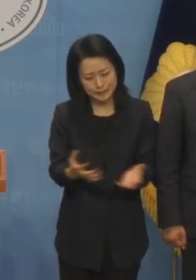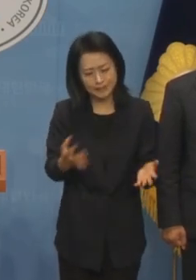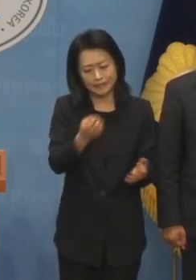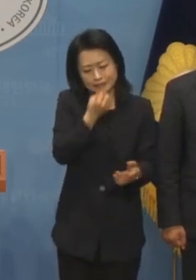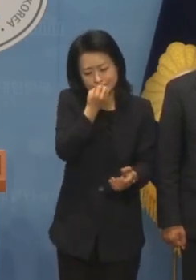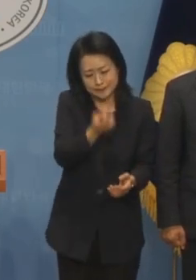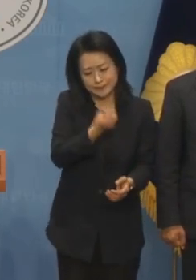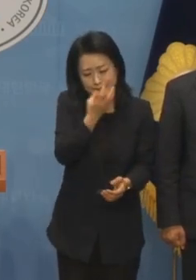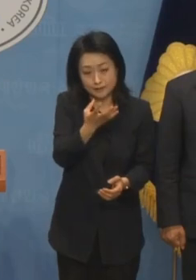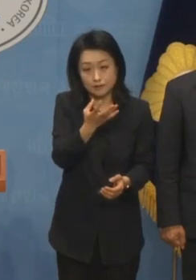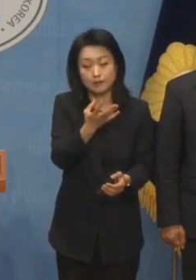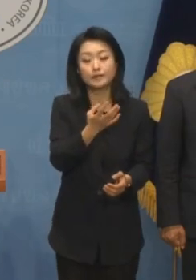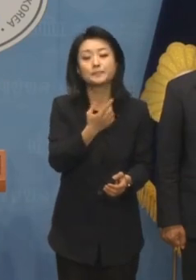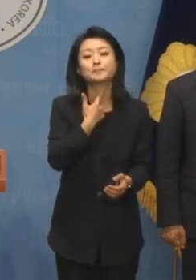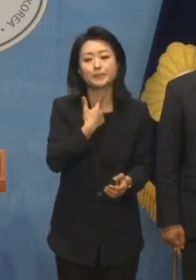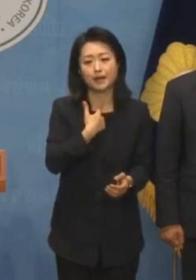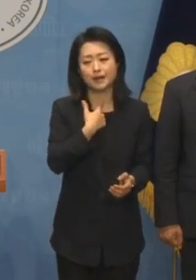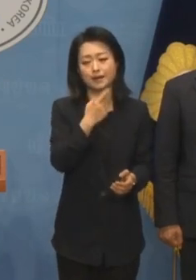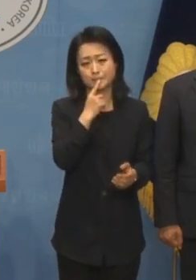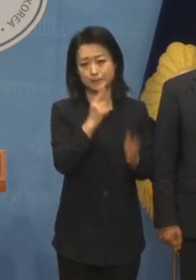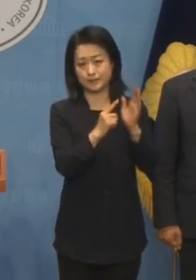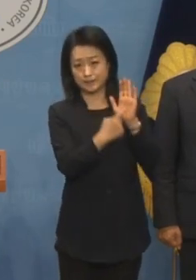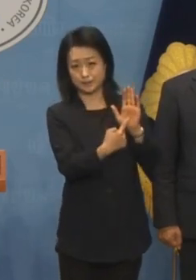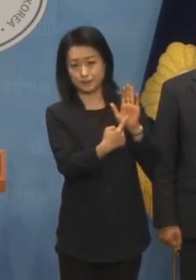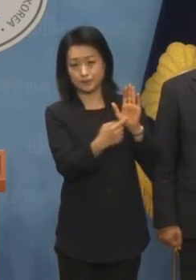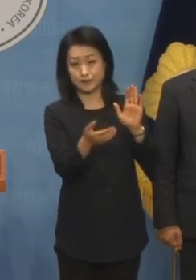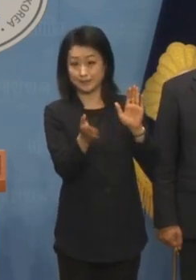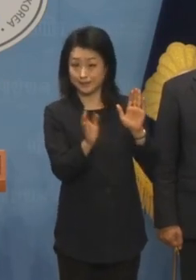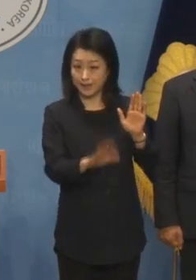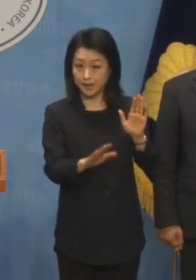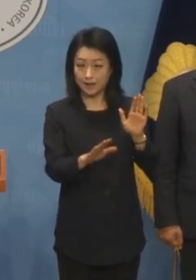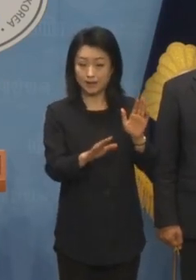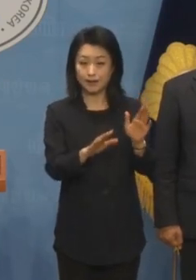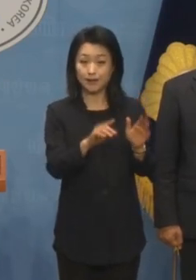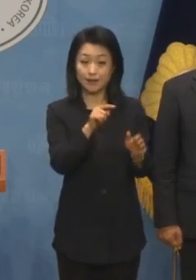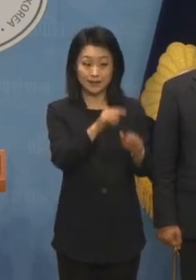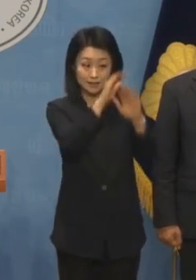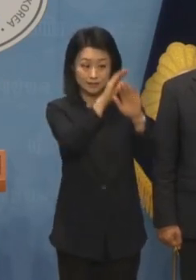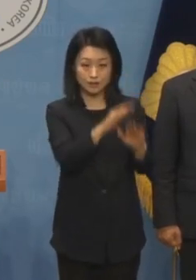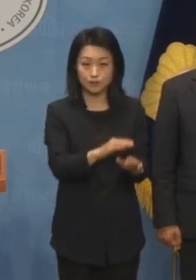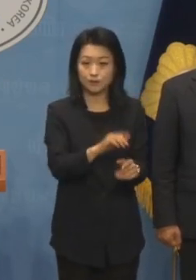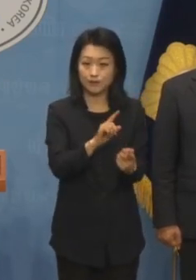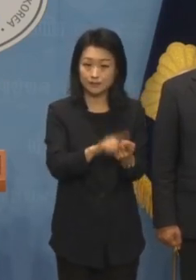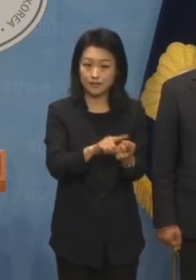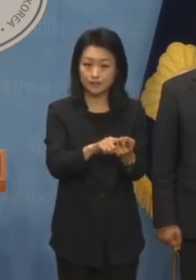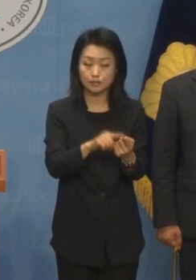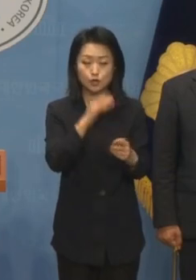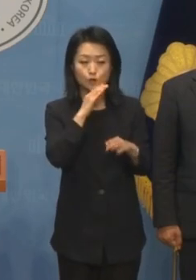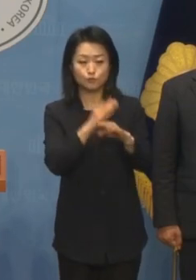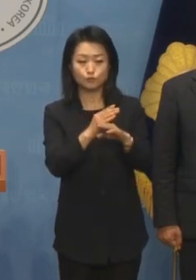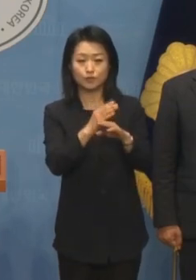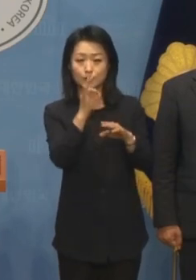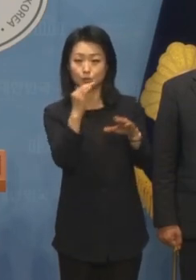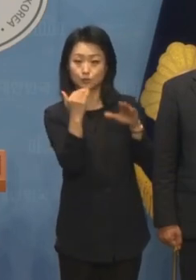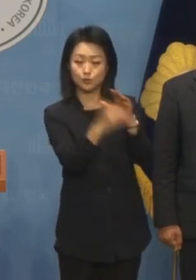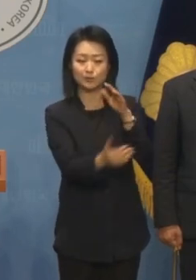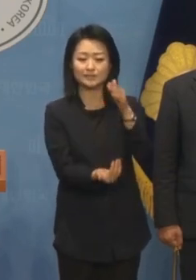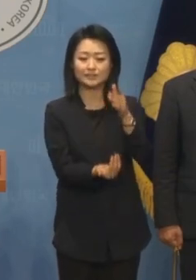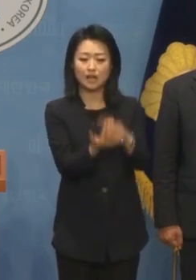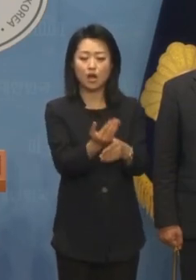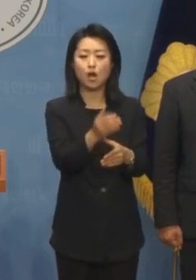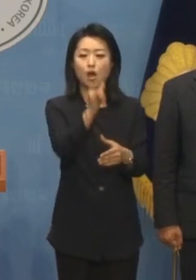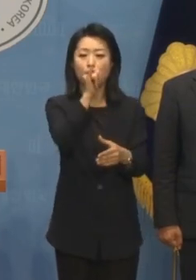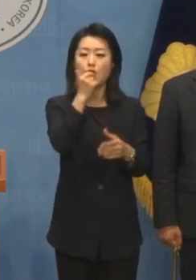밝혔음에도 불구하고 계속해서 마치 대북 송금 사건이 있었던